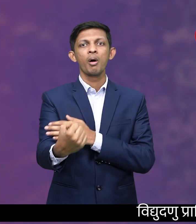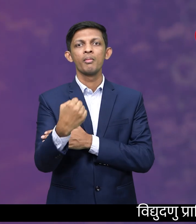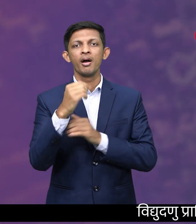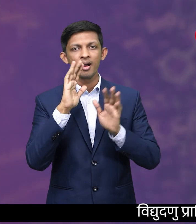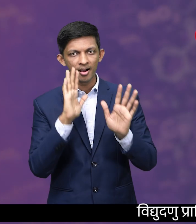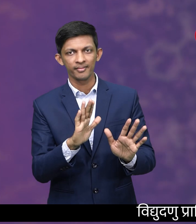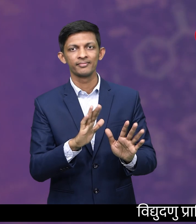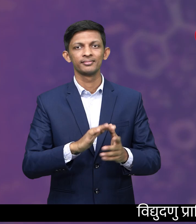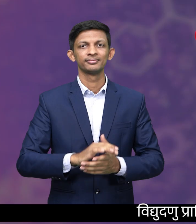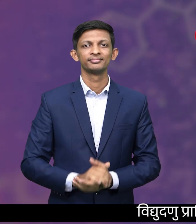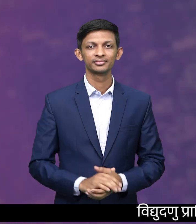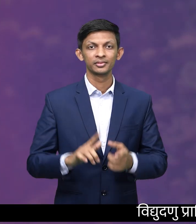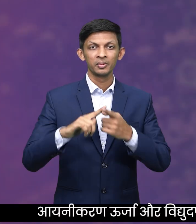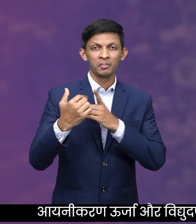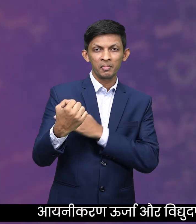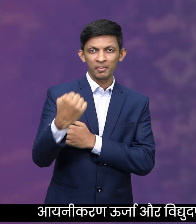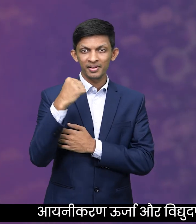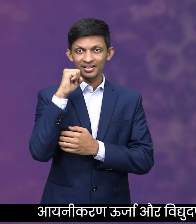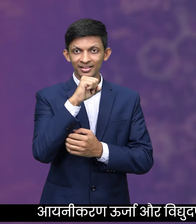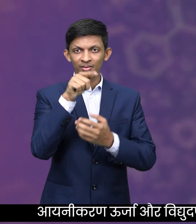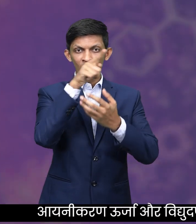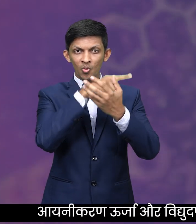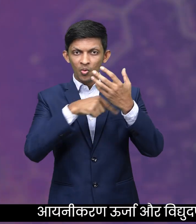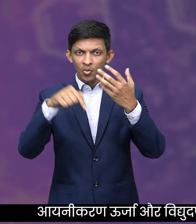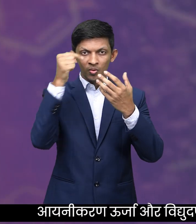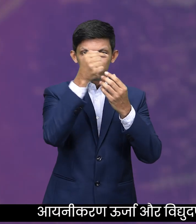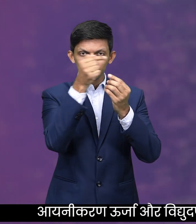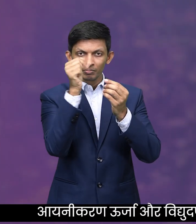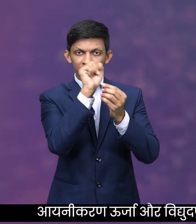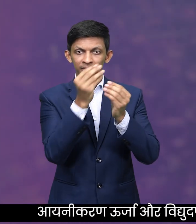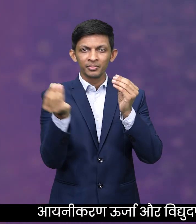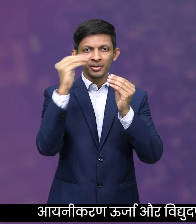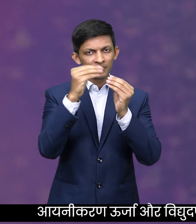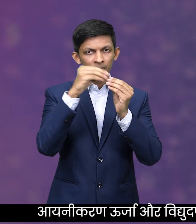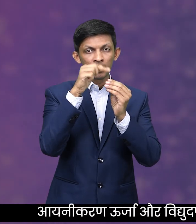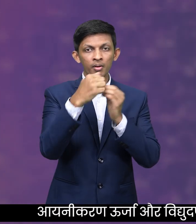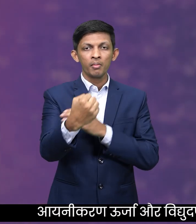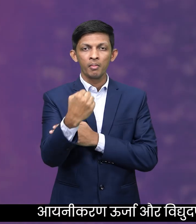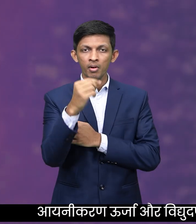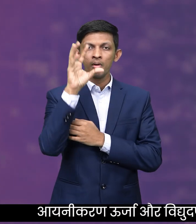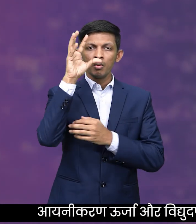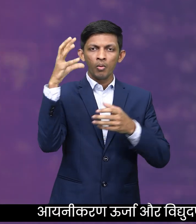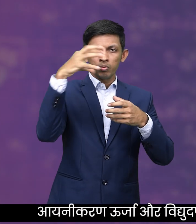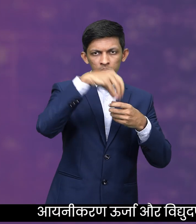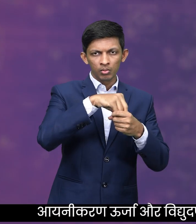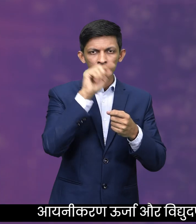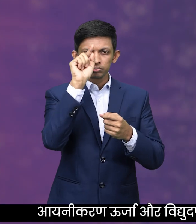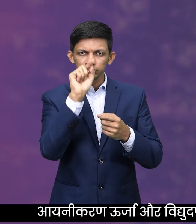भी प्रभावित करेंगे। आयनीकरण ऊर्जा और विद्युत अणु प्राप्ति ऊर्जा तत्वों के